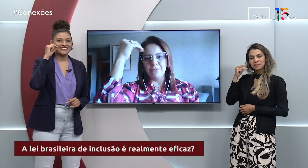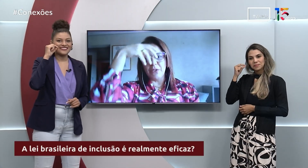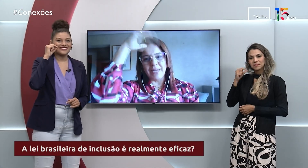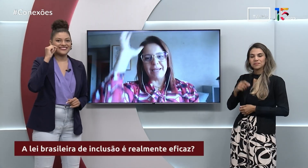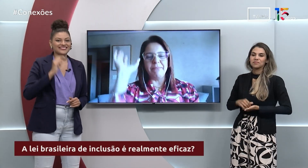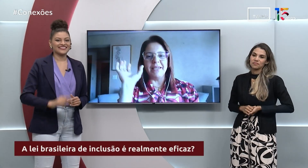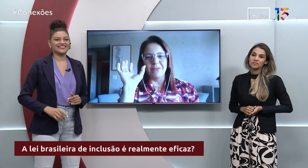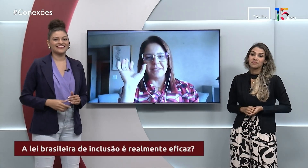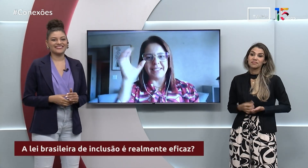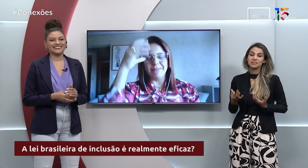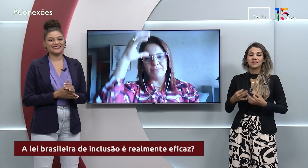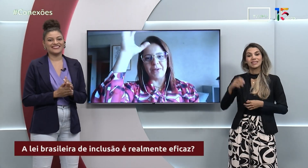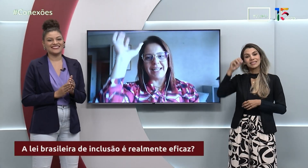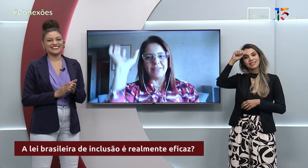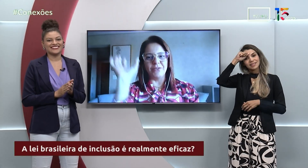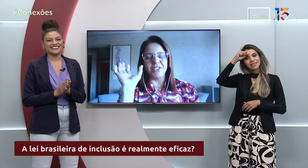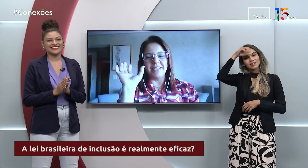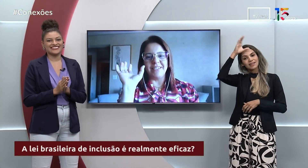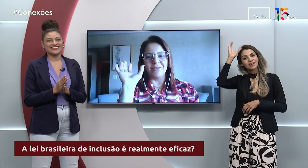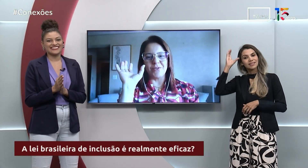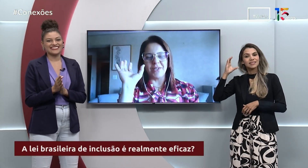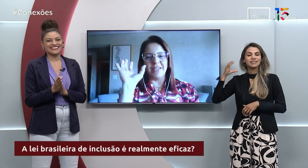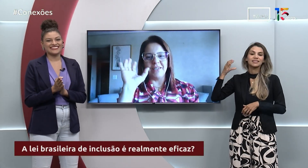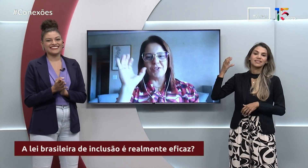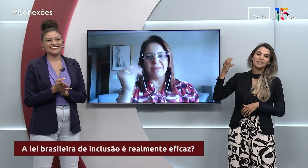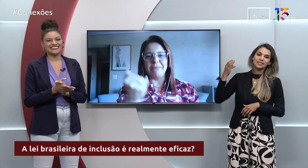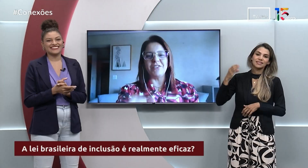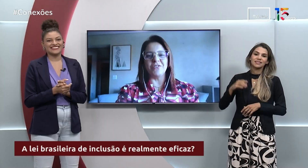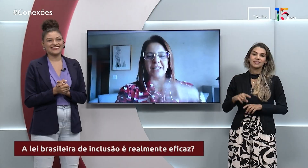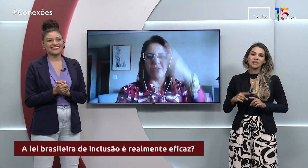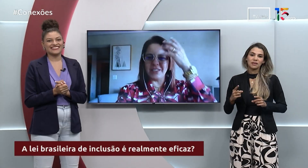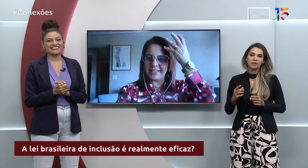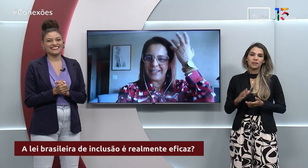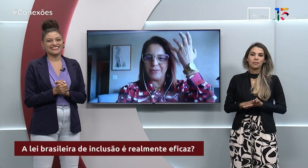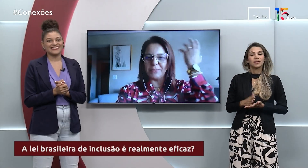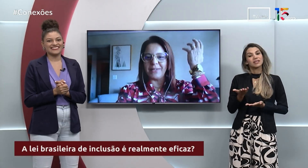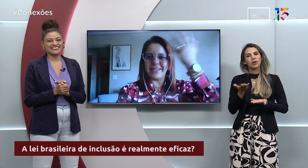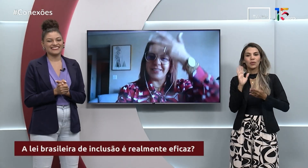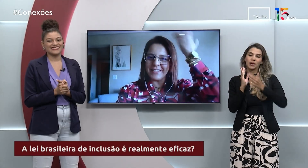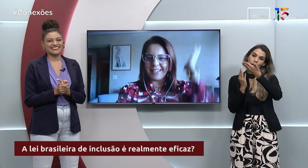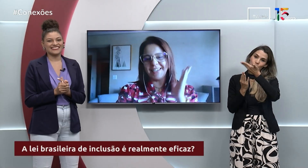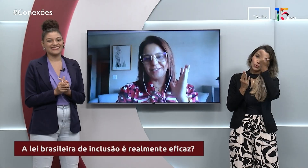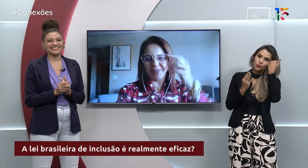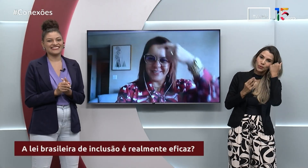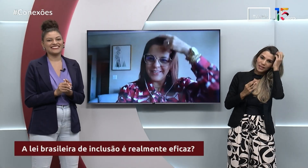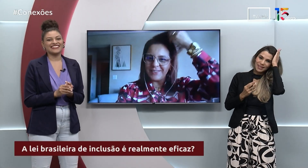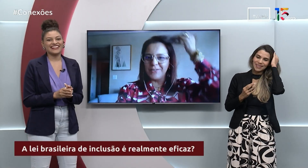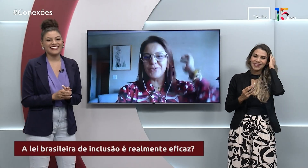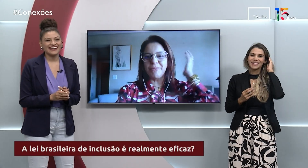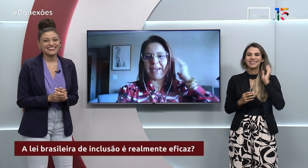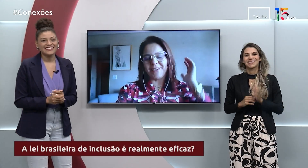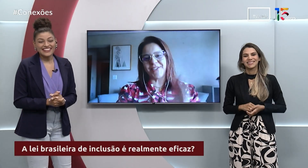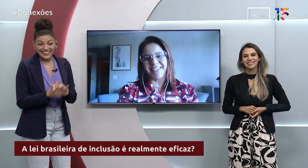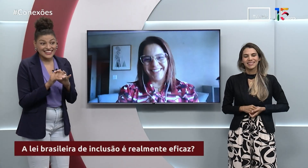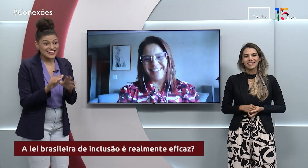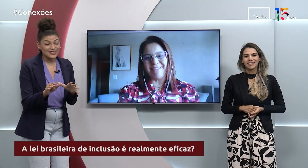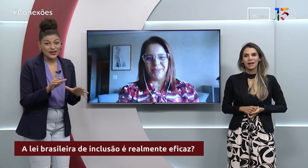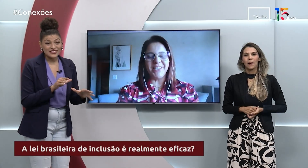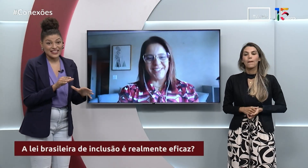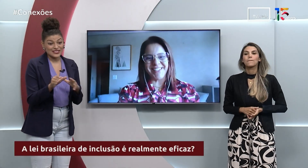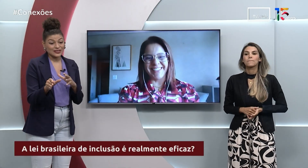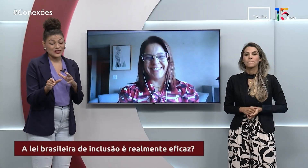Contorna o meu cabelo, né, para o lado direito. Só que ultimamente eu tenho usado para o lado esquerdo o tupete.